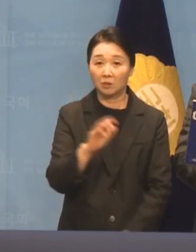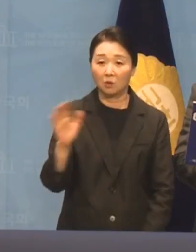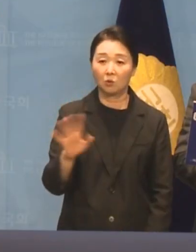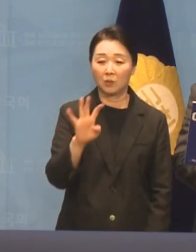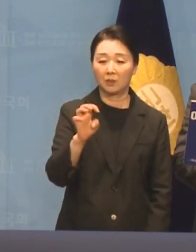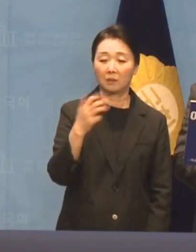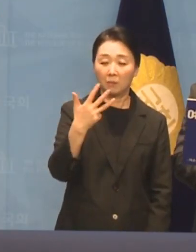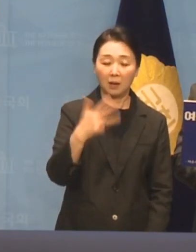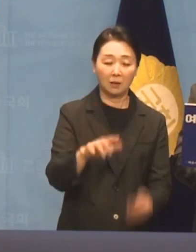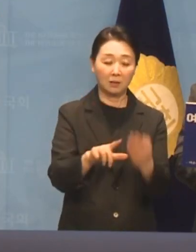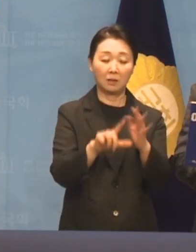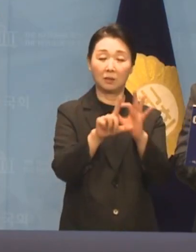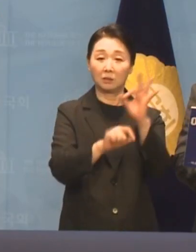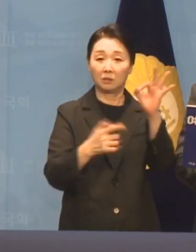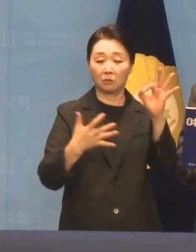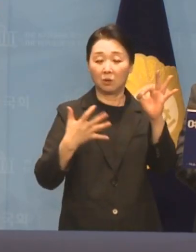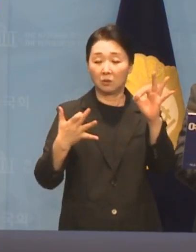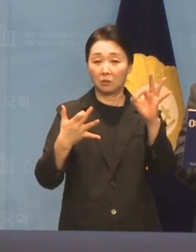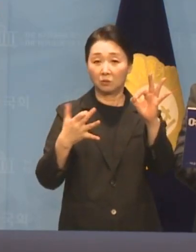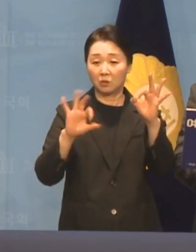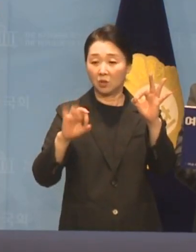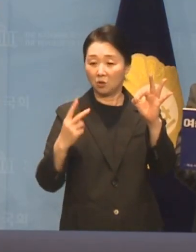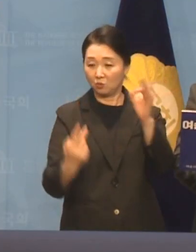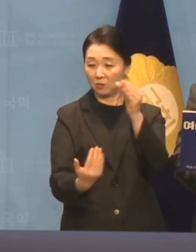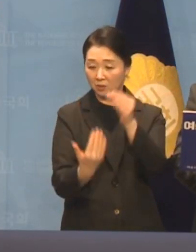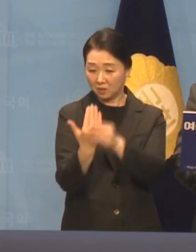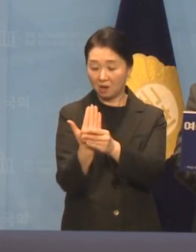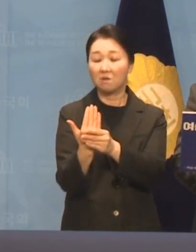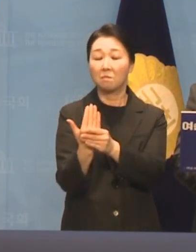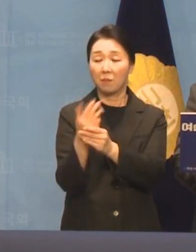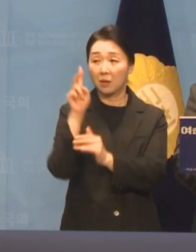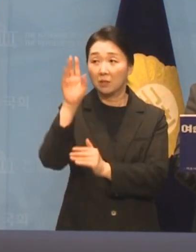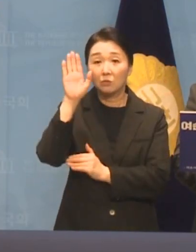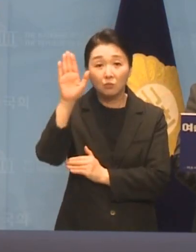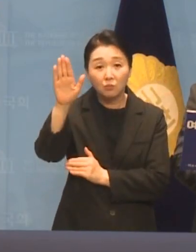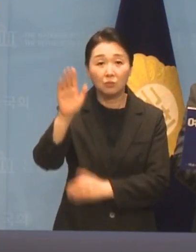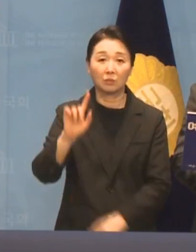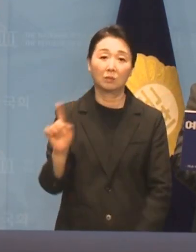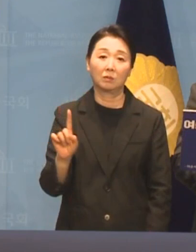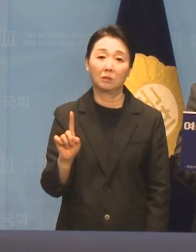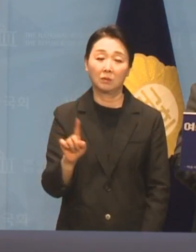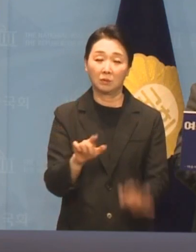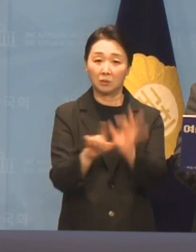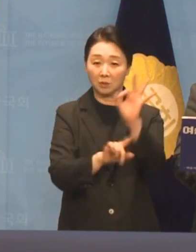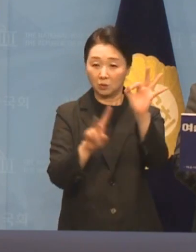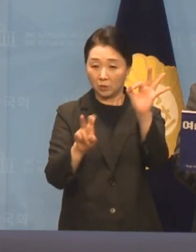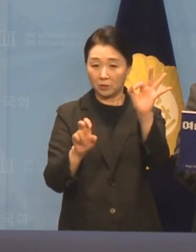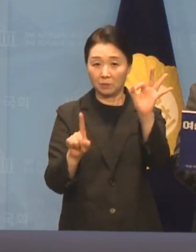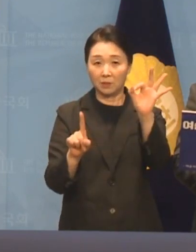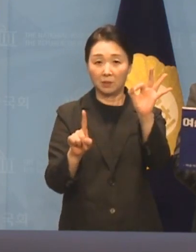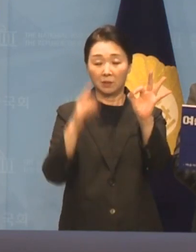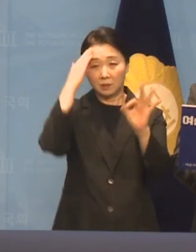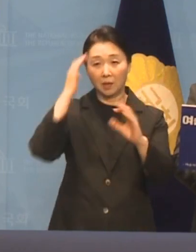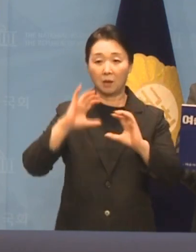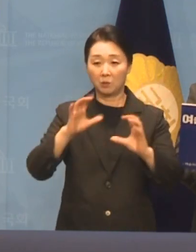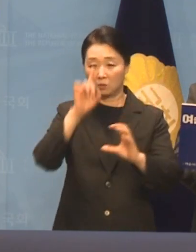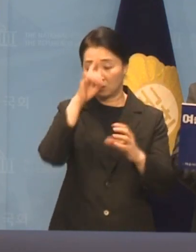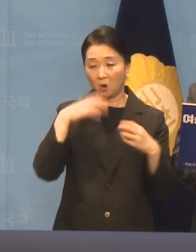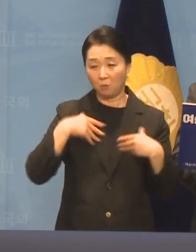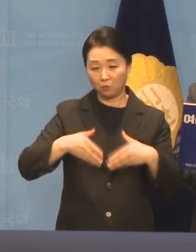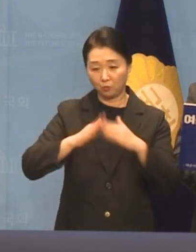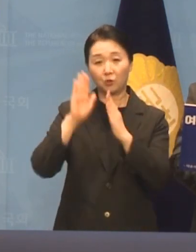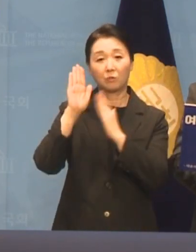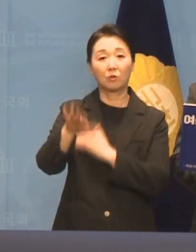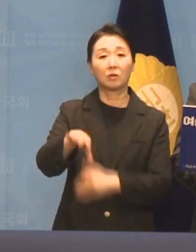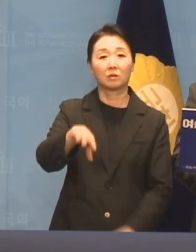1948년 10월 19일 여순 사건이 발발하며 이틀 뒤인 10월 21일에 대한민국 정부 수립